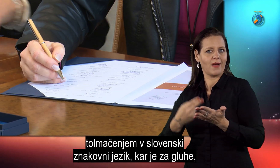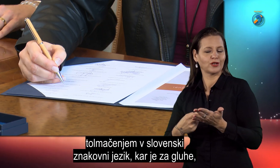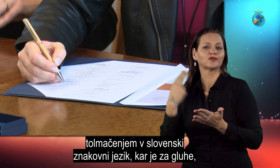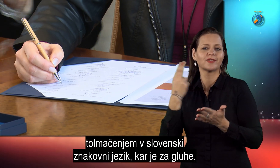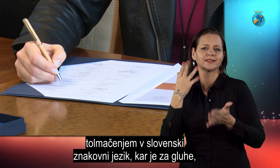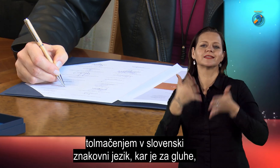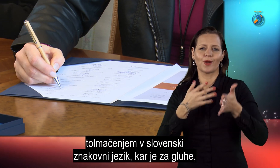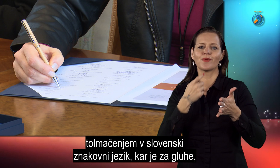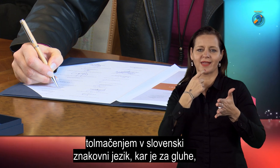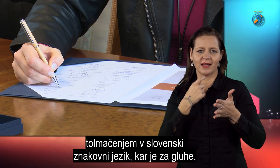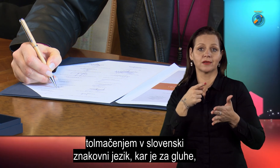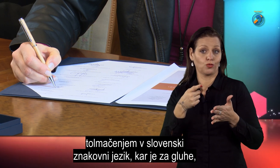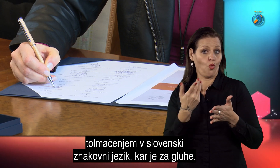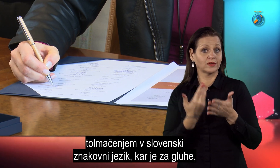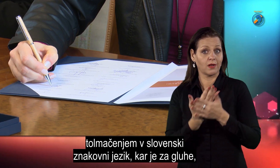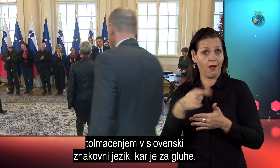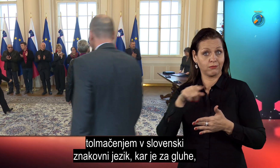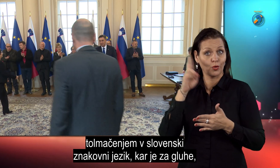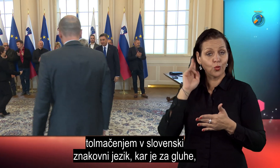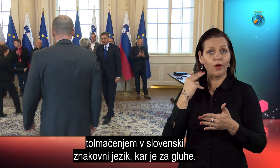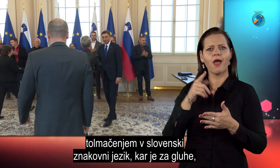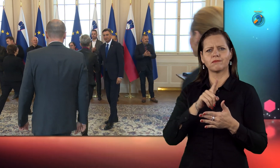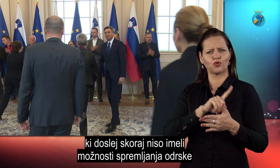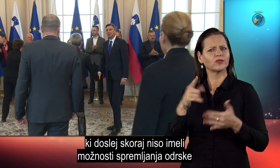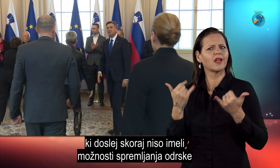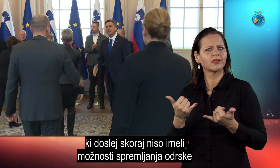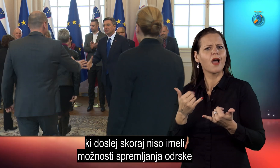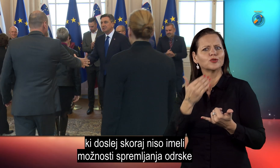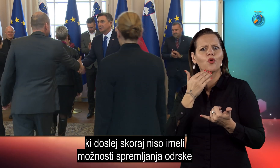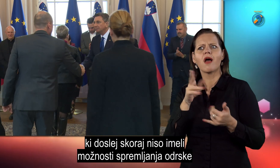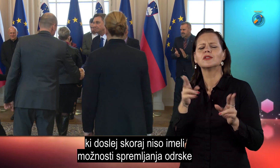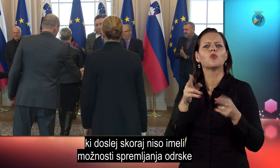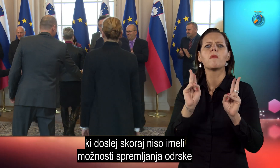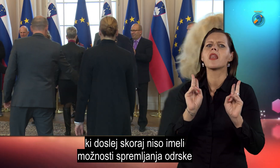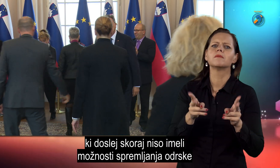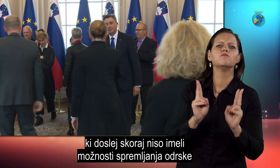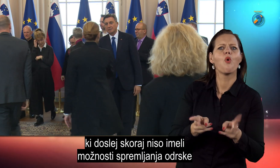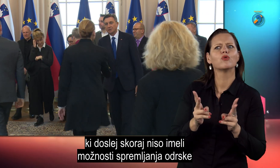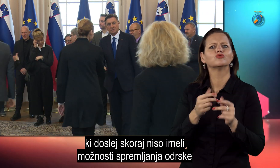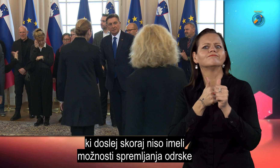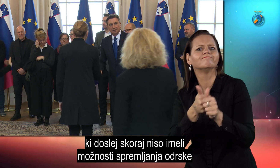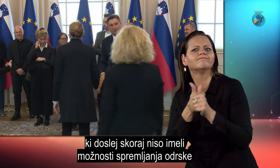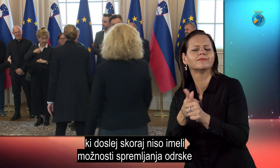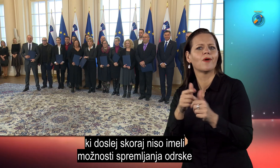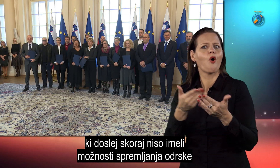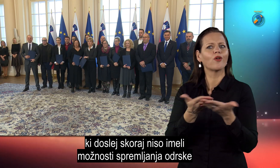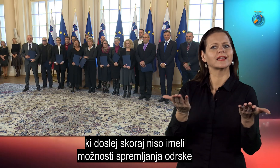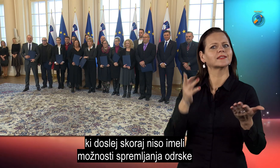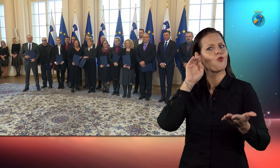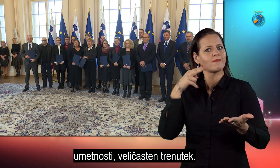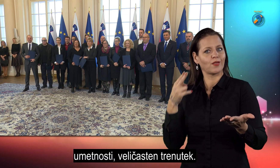jezik, kar je za gluhe, ki doslej skoraj niso imeli možnosti spremljanja odrske